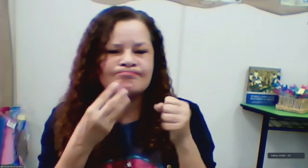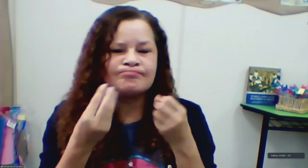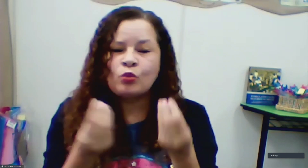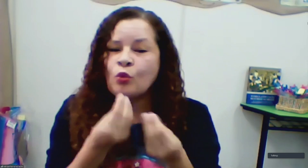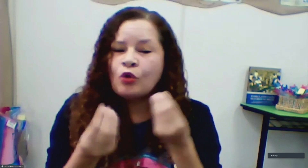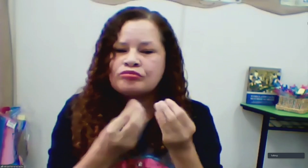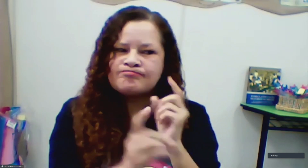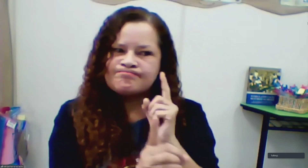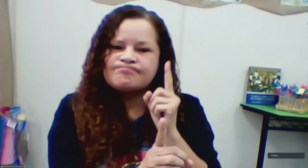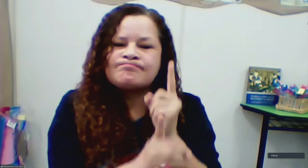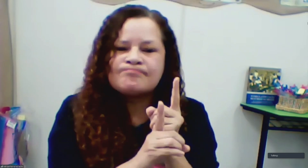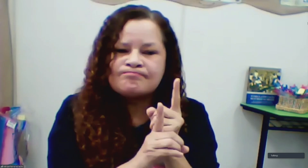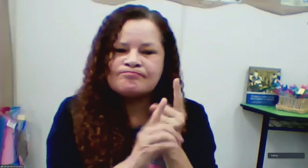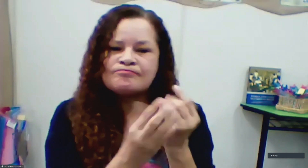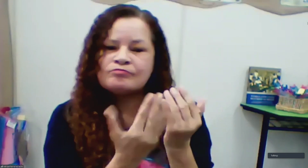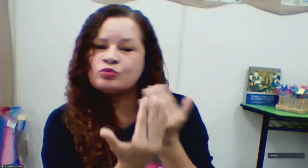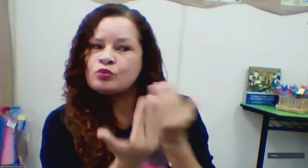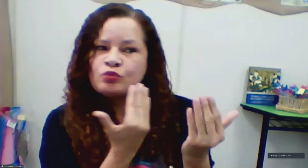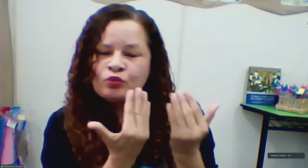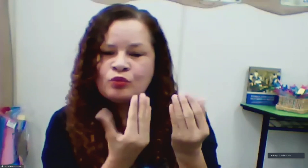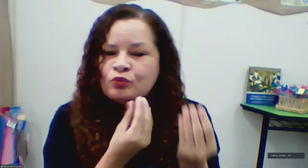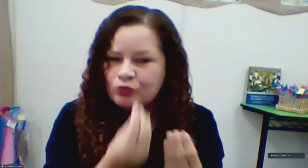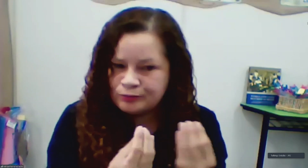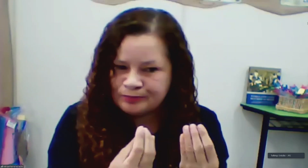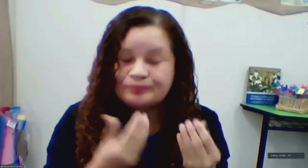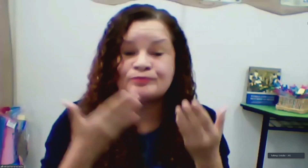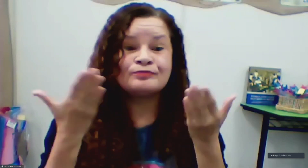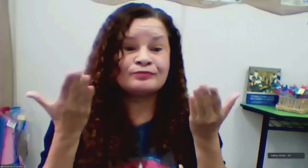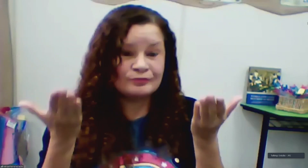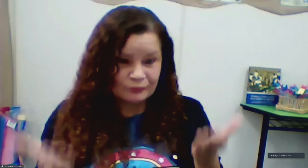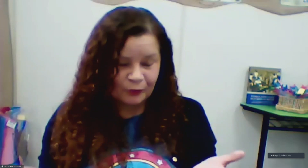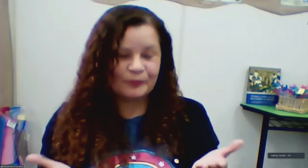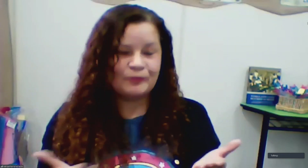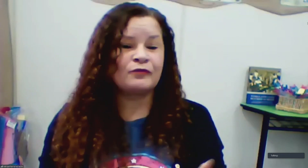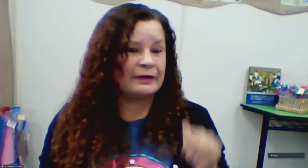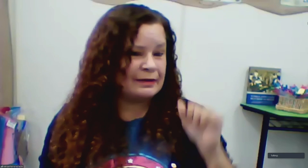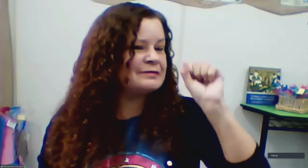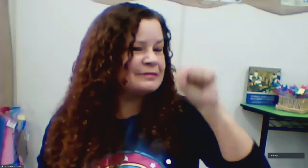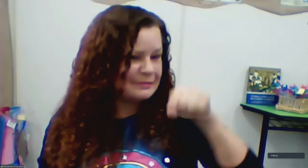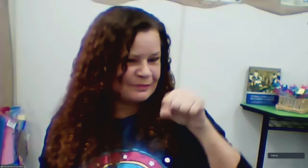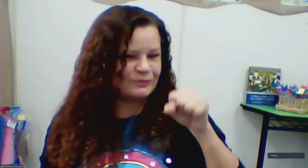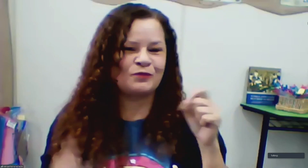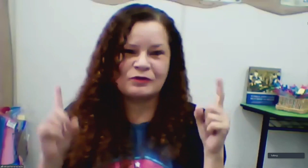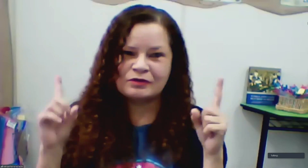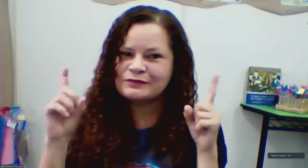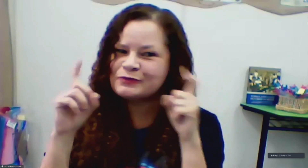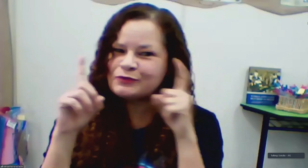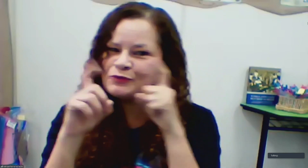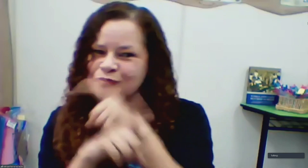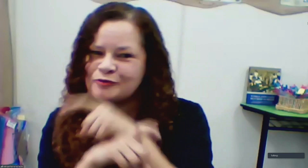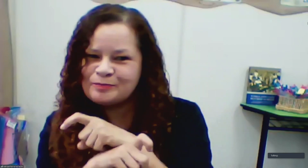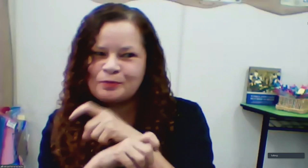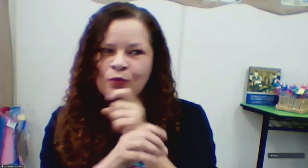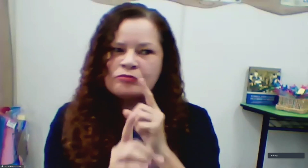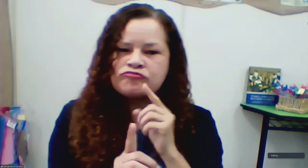funciona? Sim, tem dificuldade, é muito difícil. O quê? A questão do diálogo, do